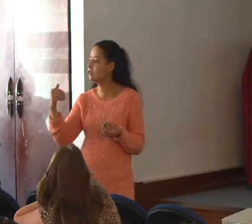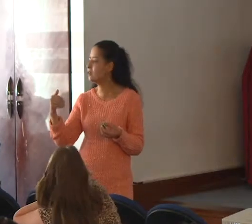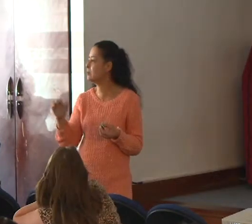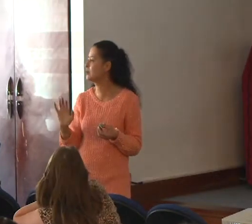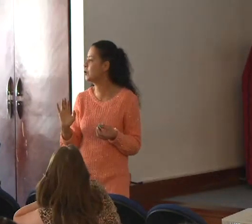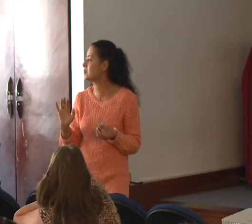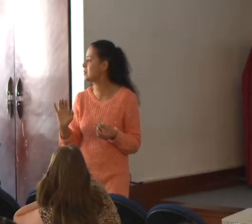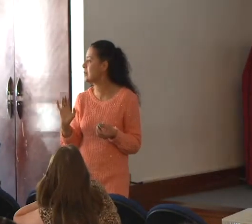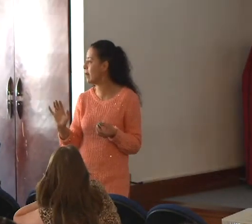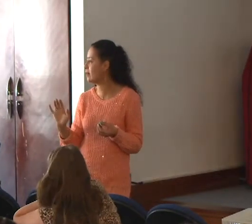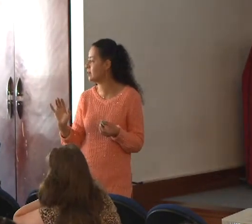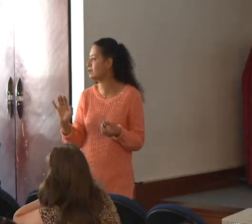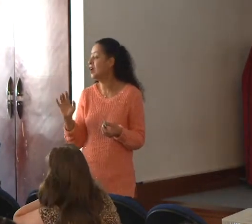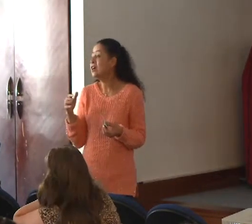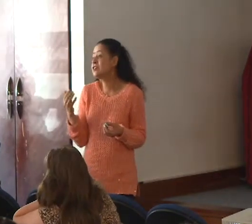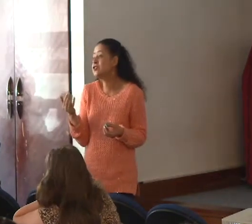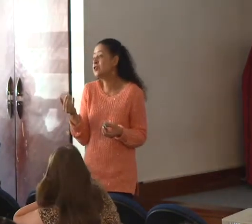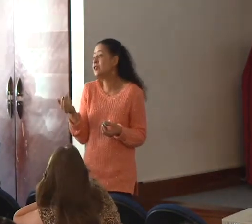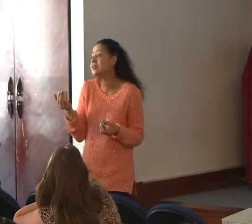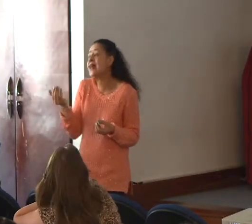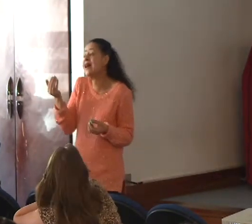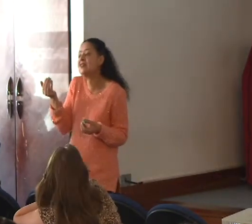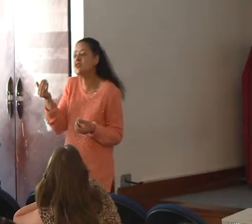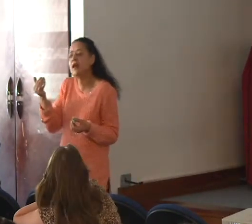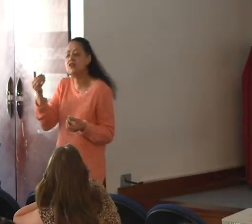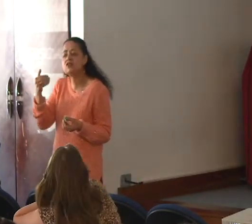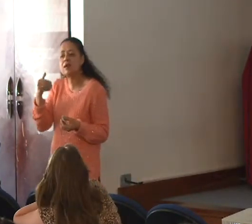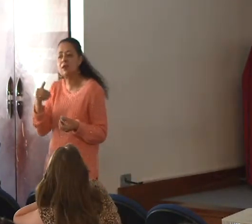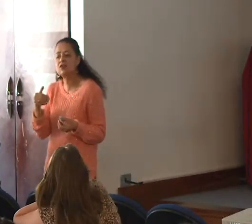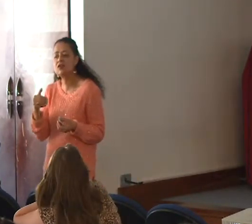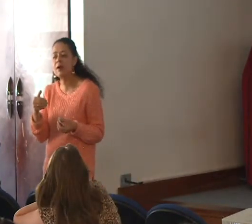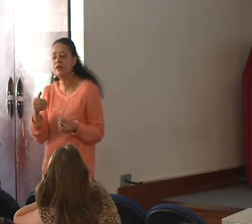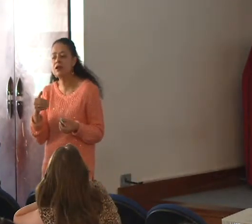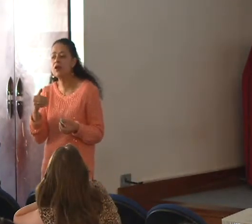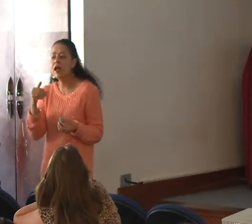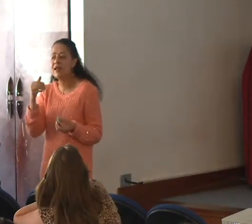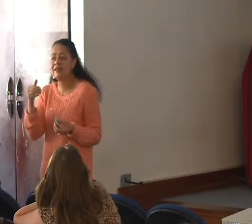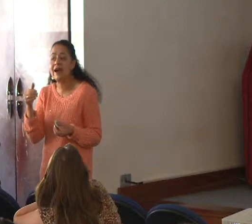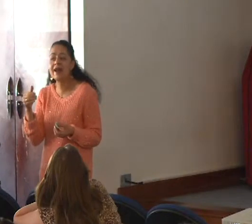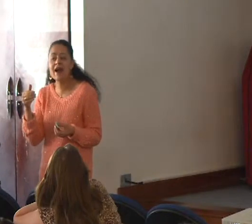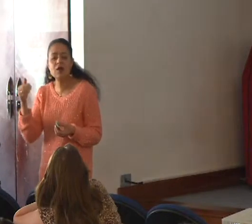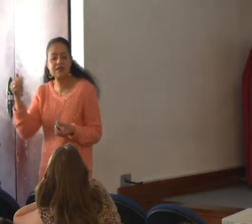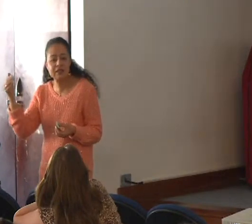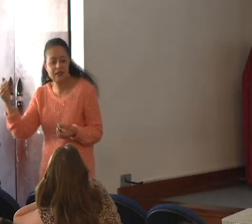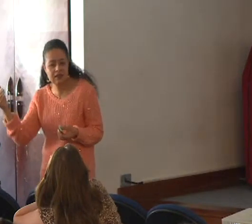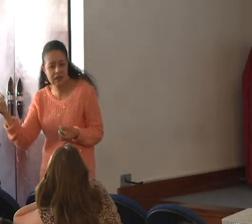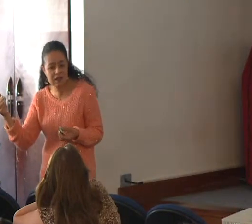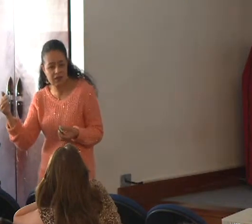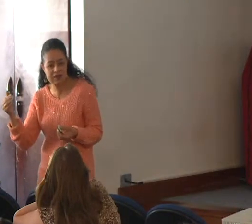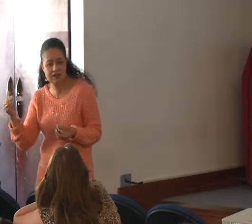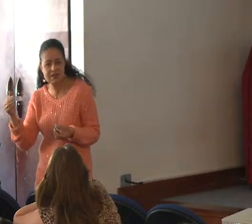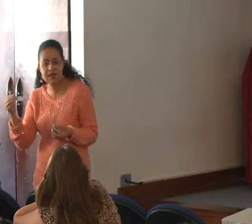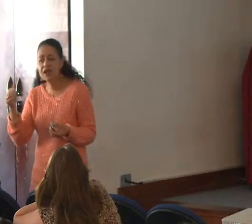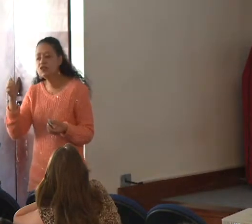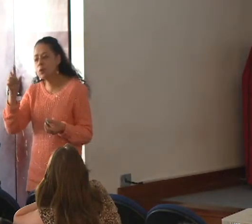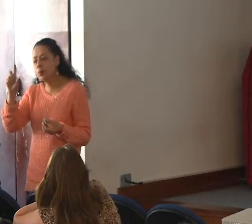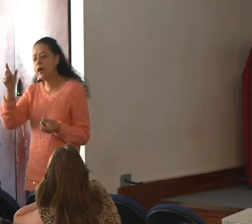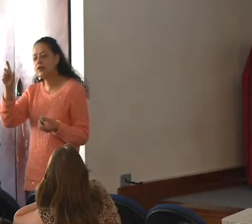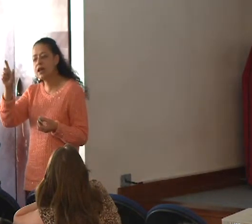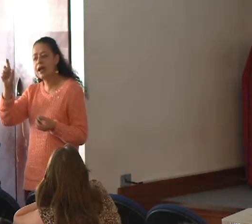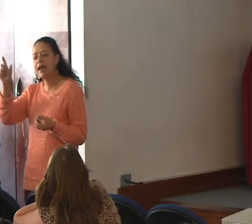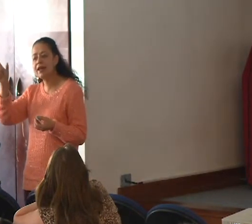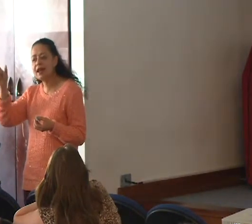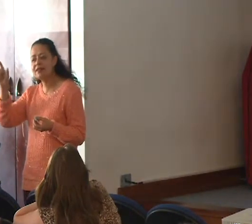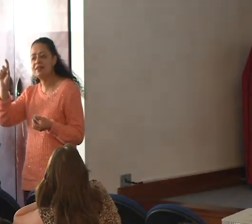él los está comprendiendo desde el punto de vista semántico. Si yo no sé si adicionar a esos elementos semánticos está cargado de sentido, es